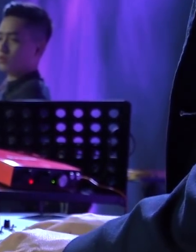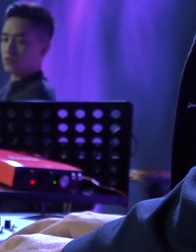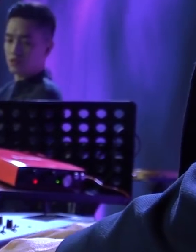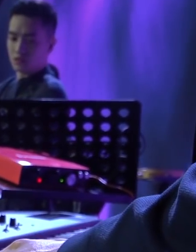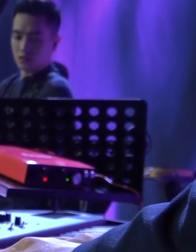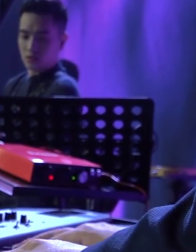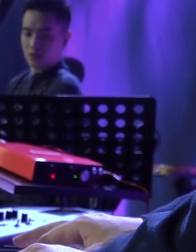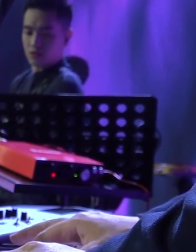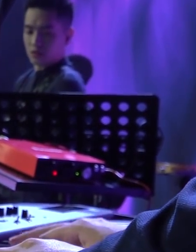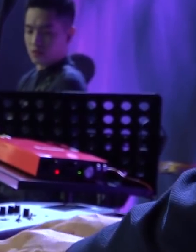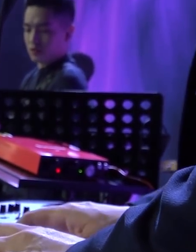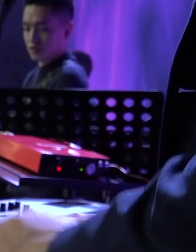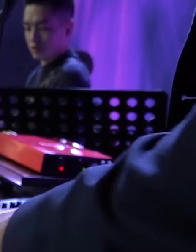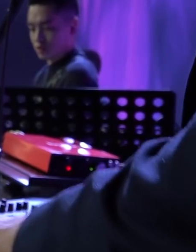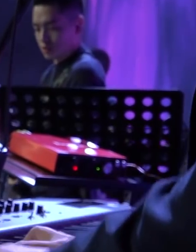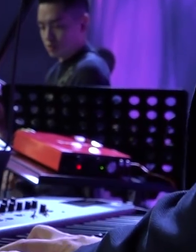mendengar